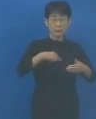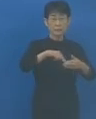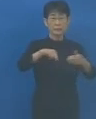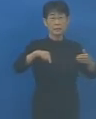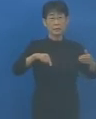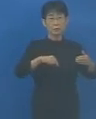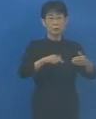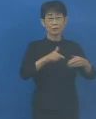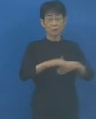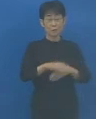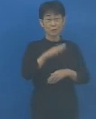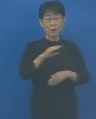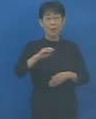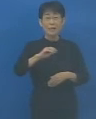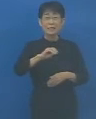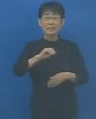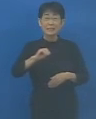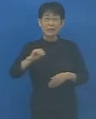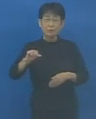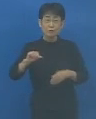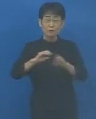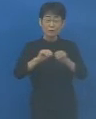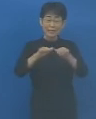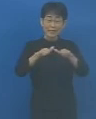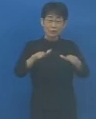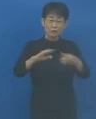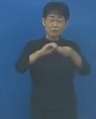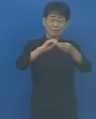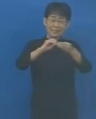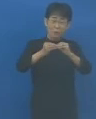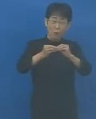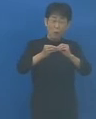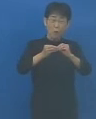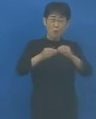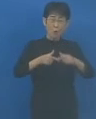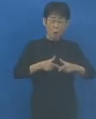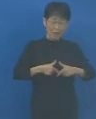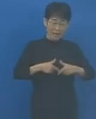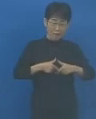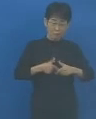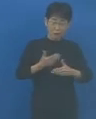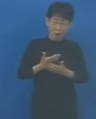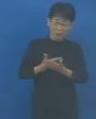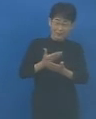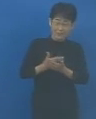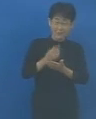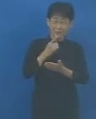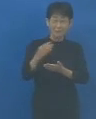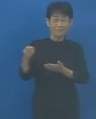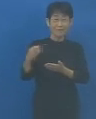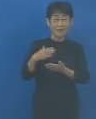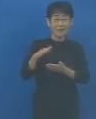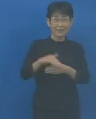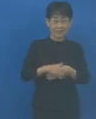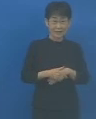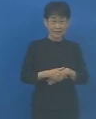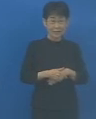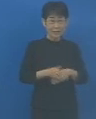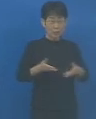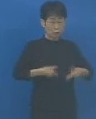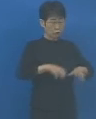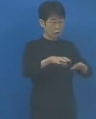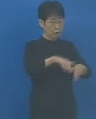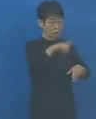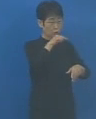の色のメダルが欲しいと昨日もおっしゃったと伺っておりましてふるさと鳥取への思いを胸